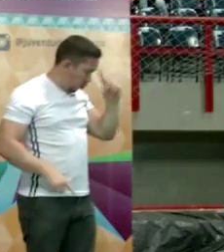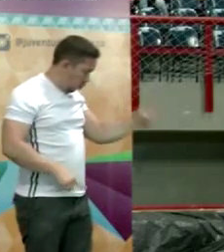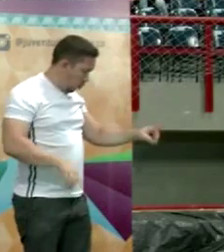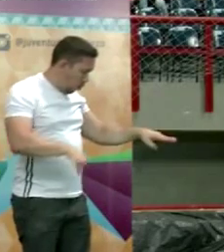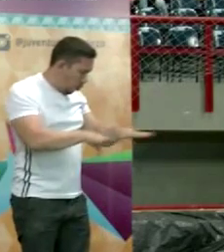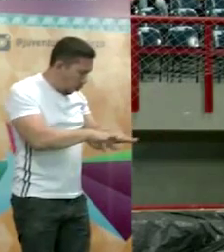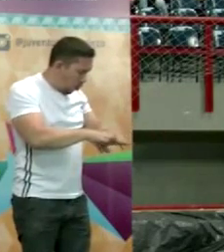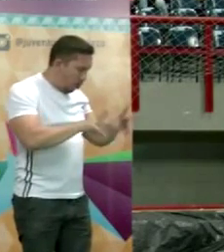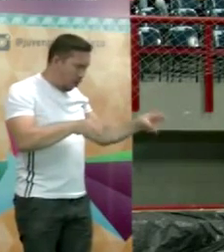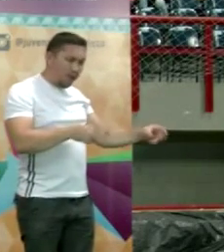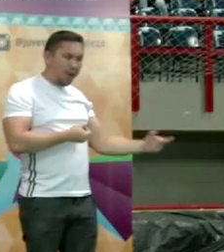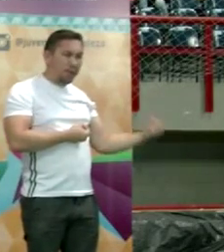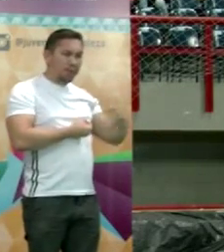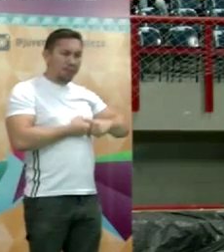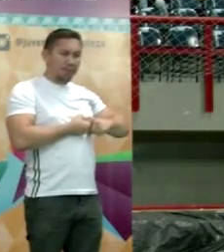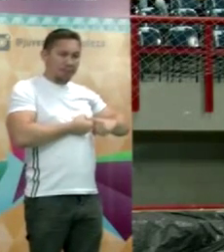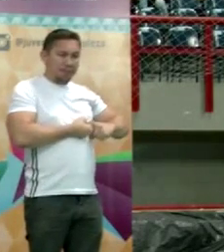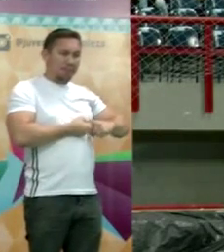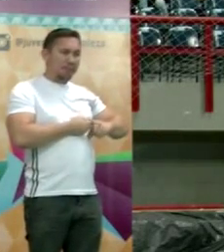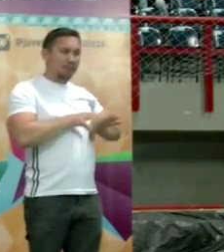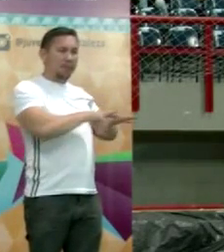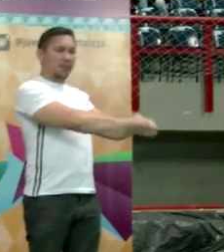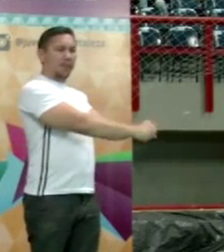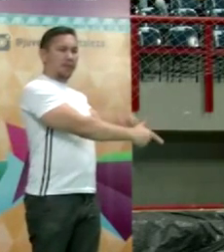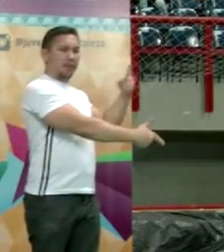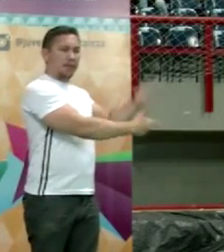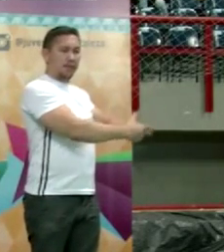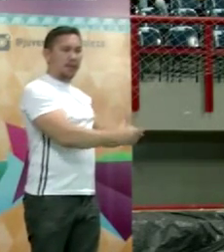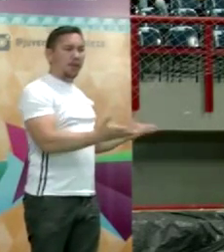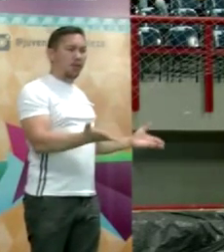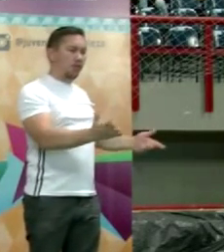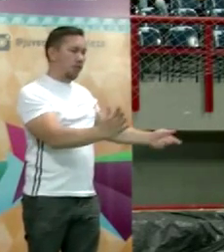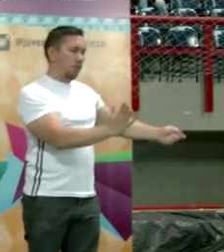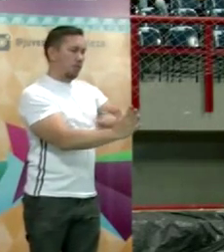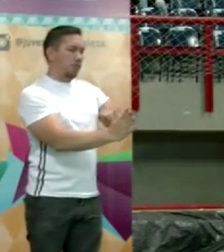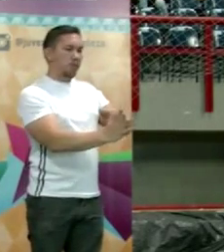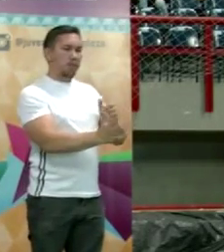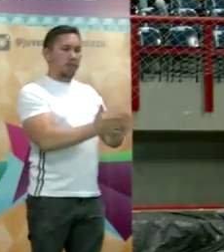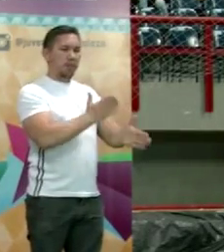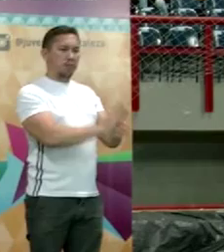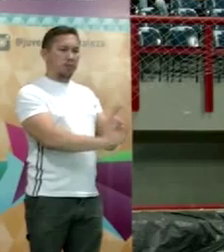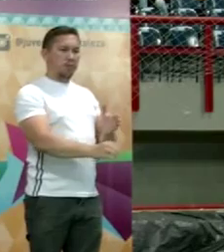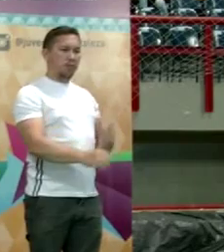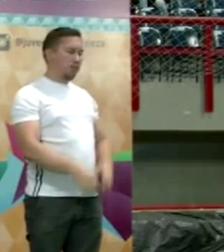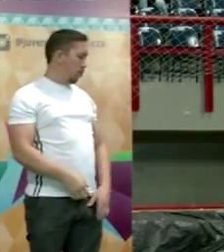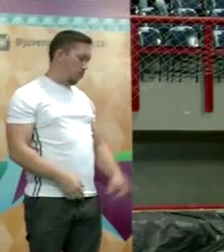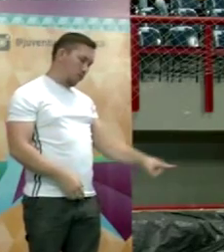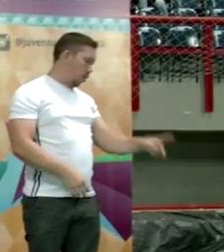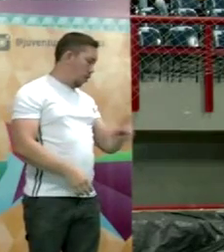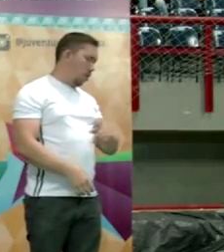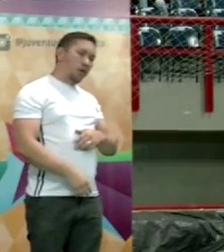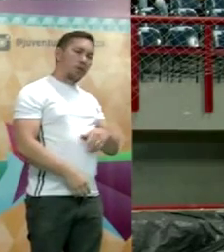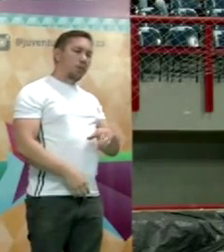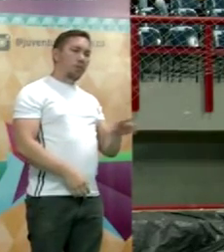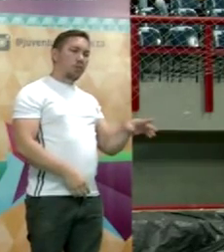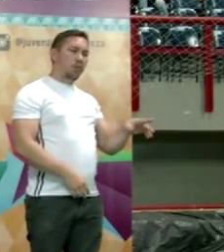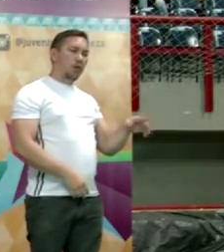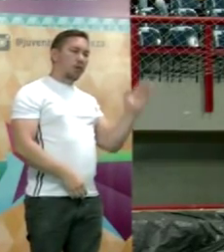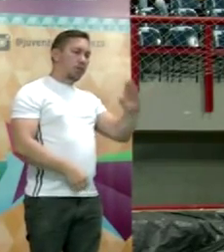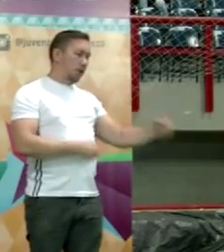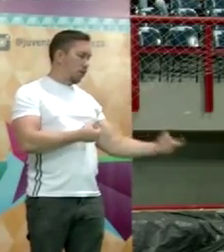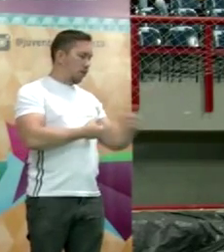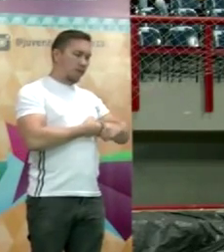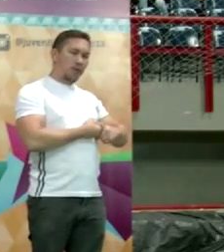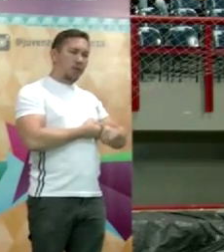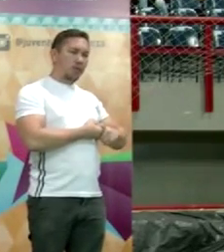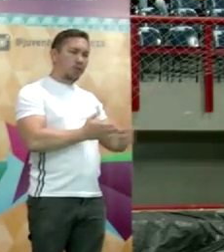ao mesmo tempo, era só uma questão de caneta. Pronto, Brasil volta a pertencer a Portugal,